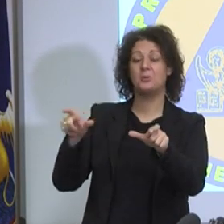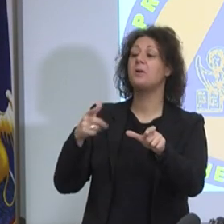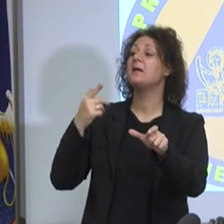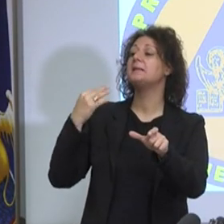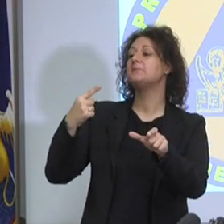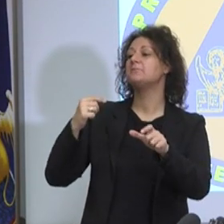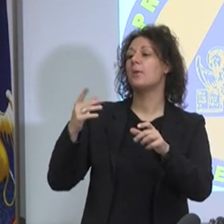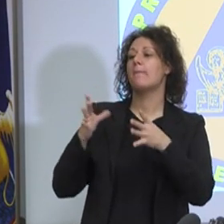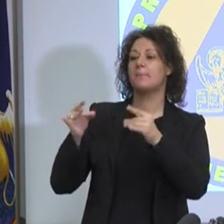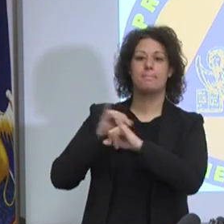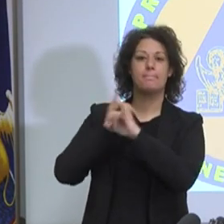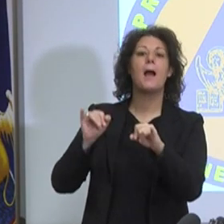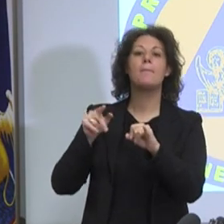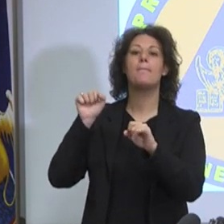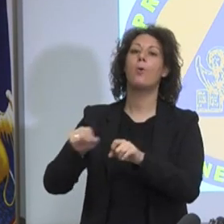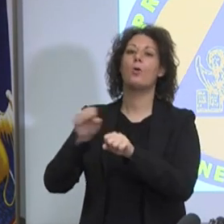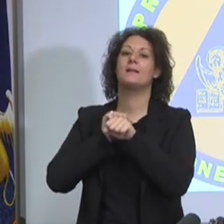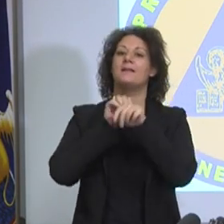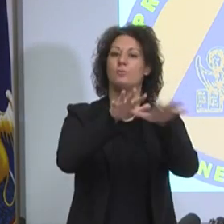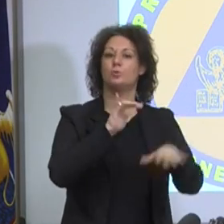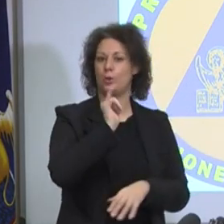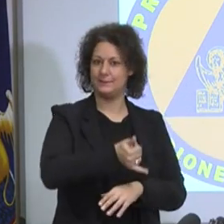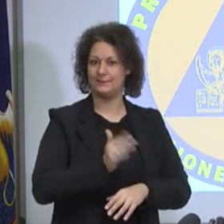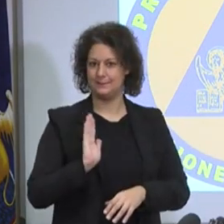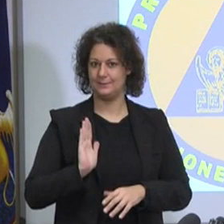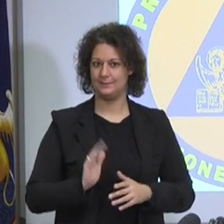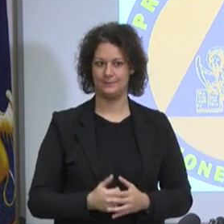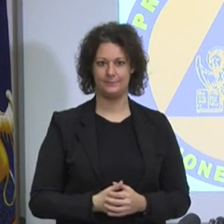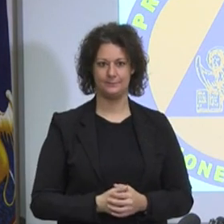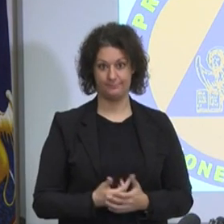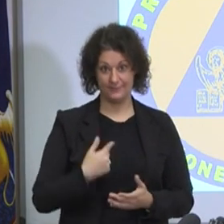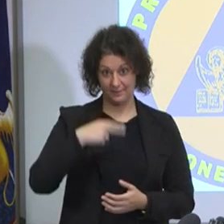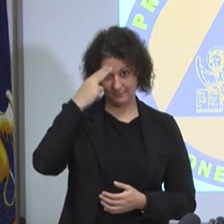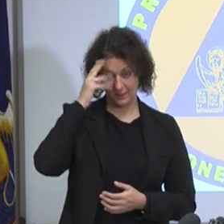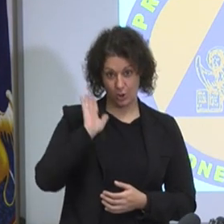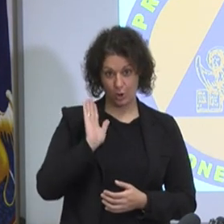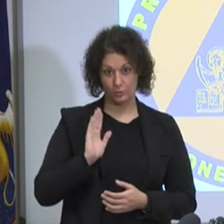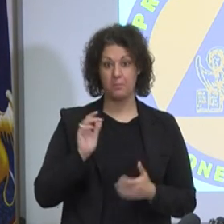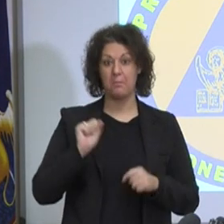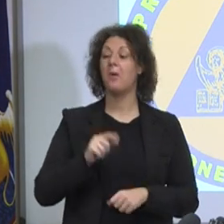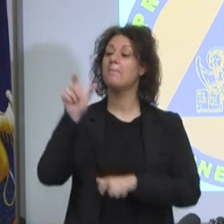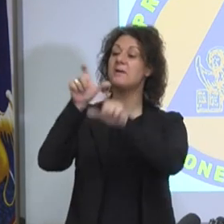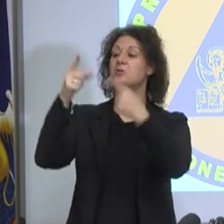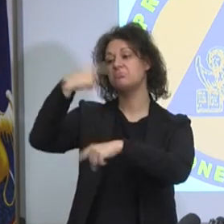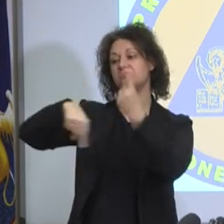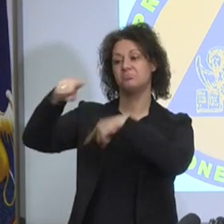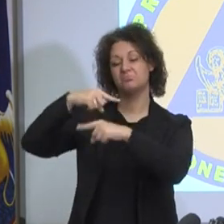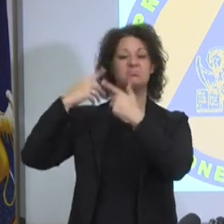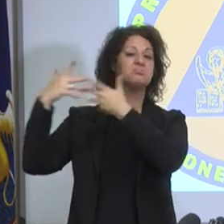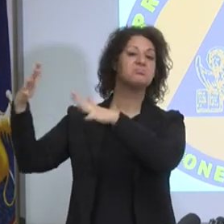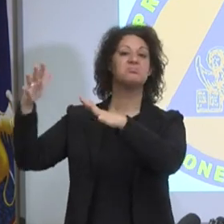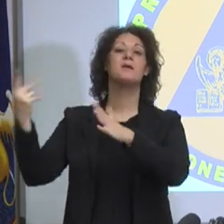super diffusori. Cioè, vorrei ricordare questo. Ma arrivano a casa, infettano la mamma, il papà, il nonno, la